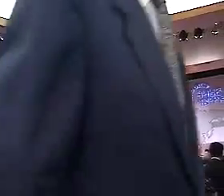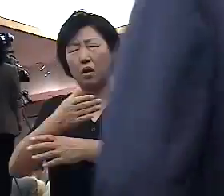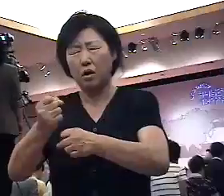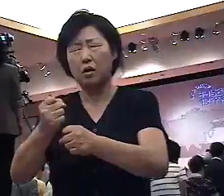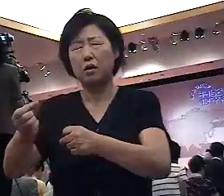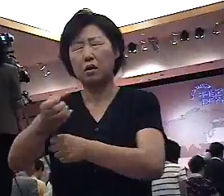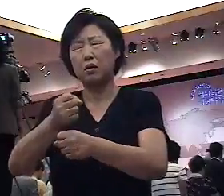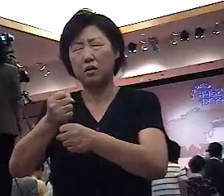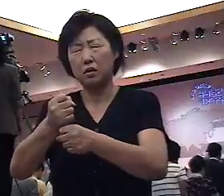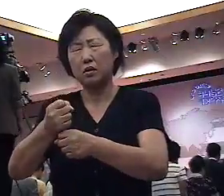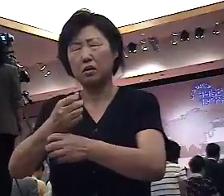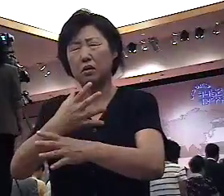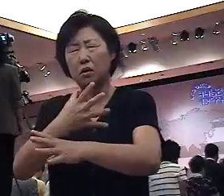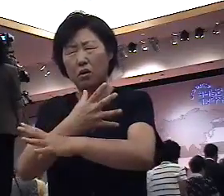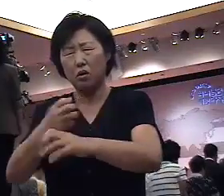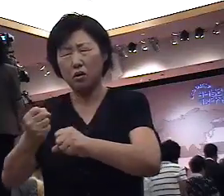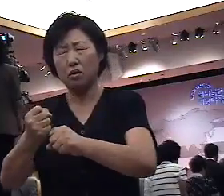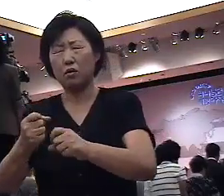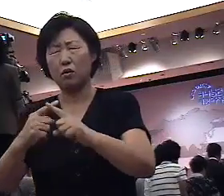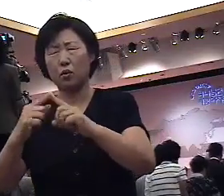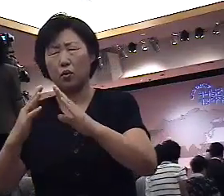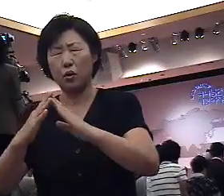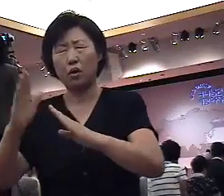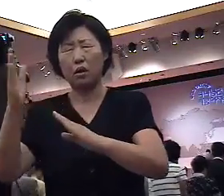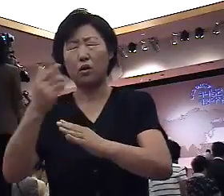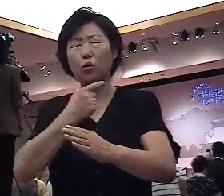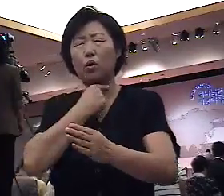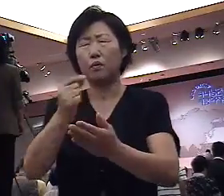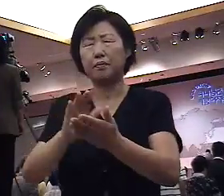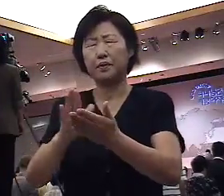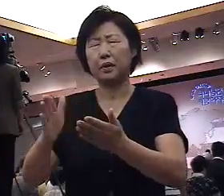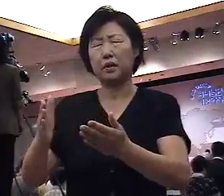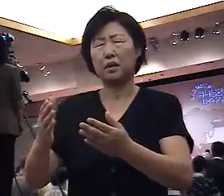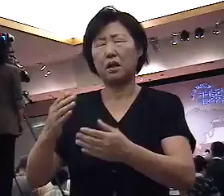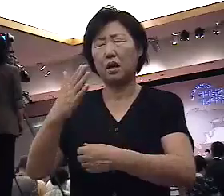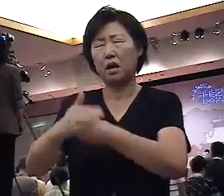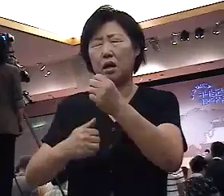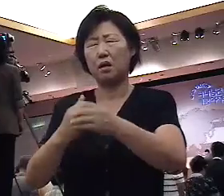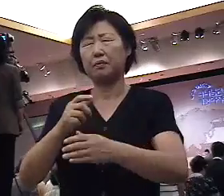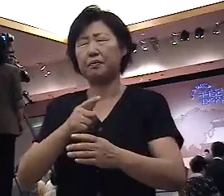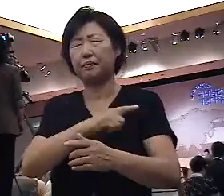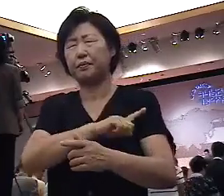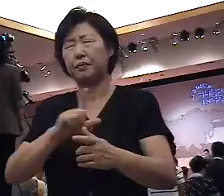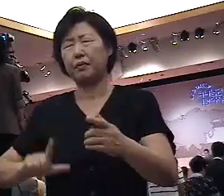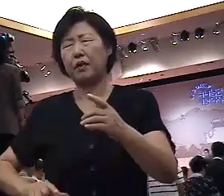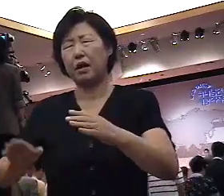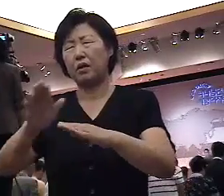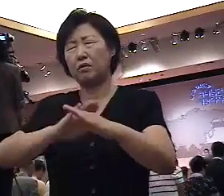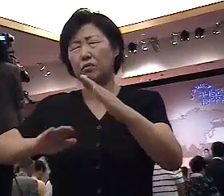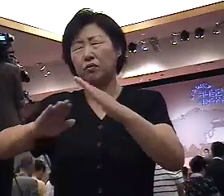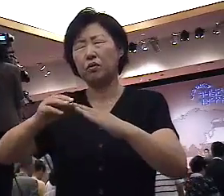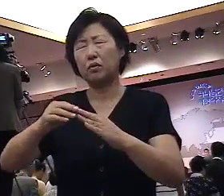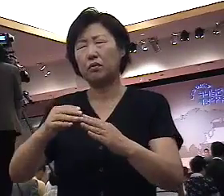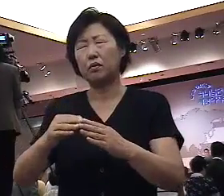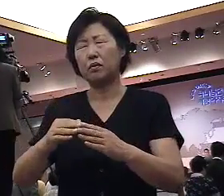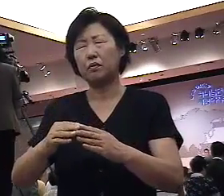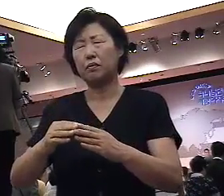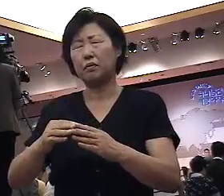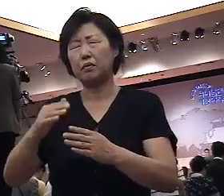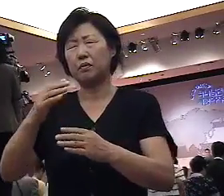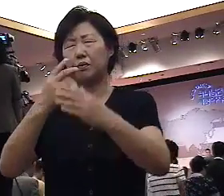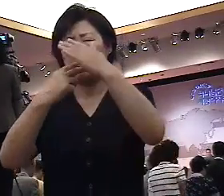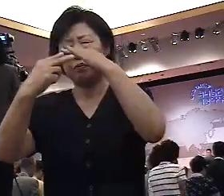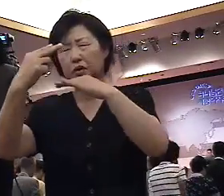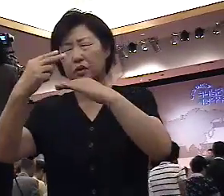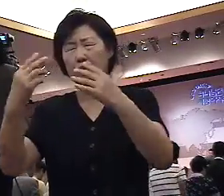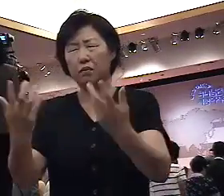늘 좋아하며 지키는 교회가 되기를 원합니다. 우리 교회 킹덤드림의 꿈과 비전 위에 기름 부으심이 넘치게 하옵시며